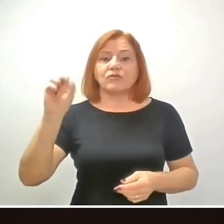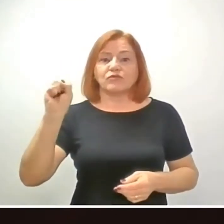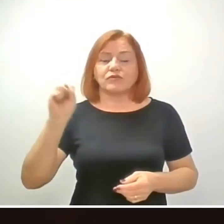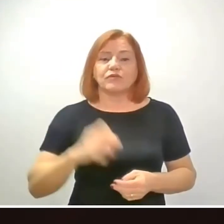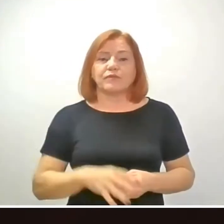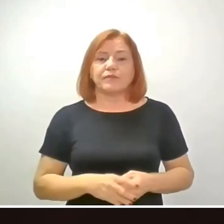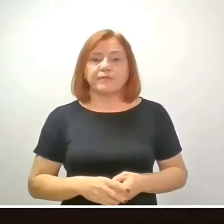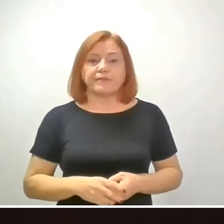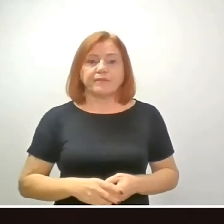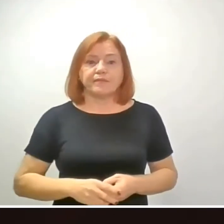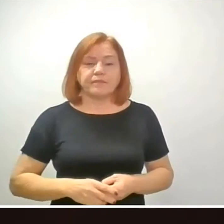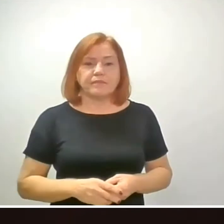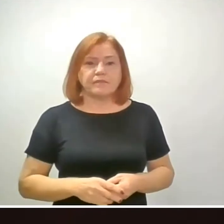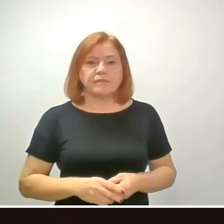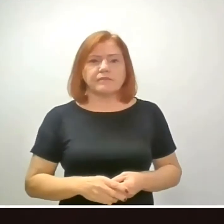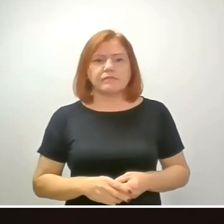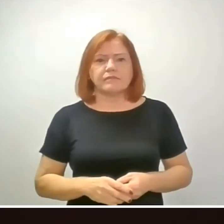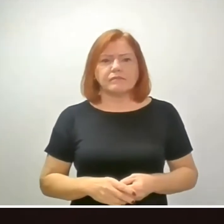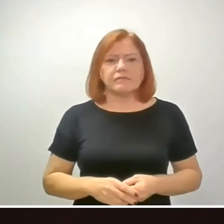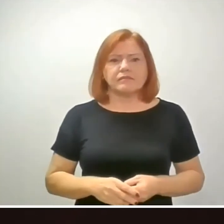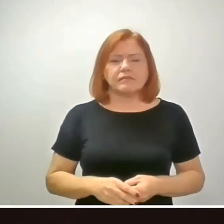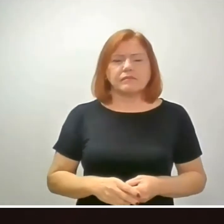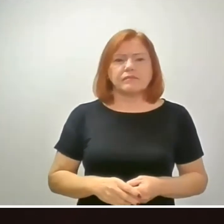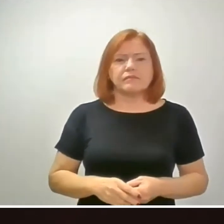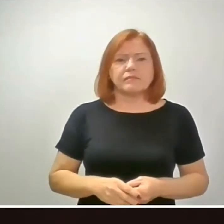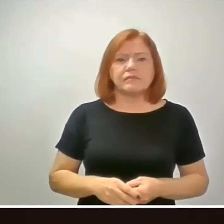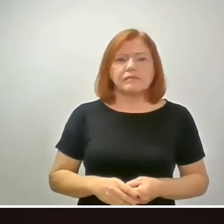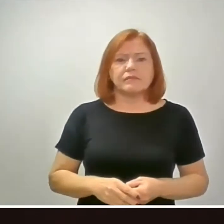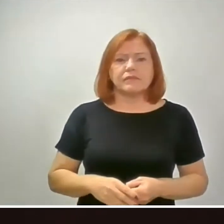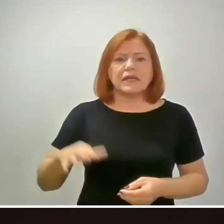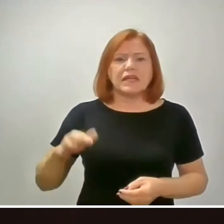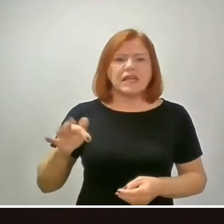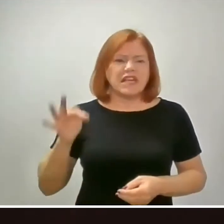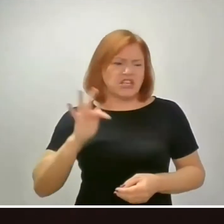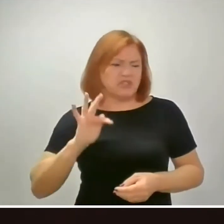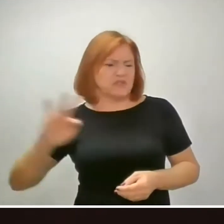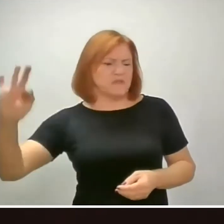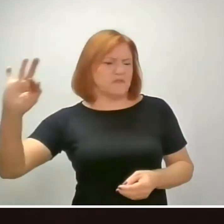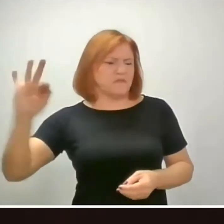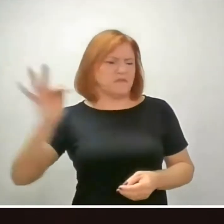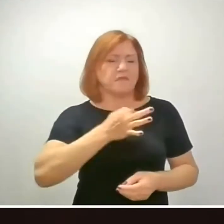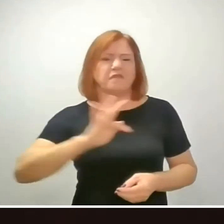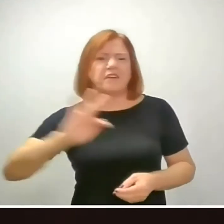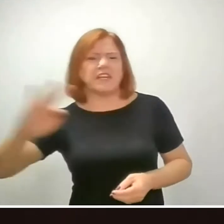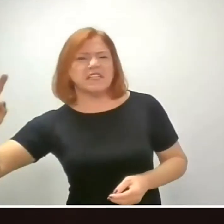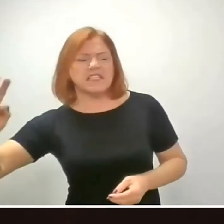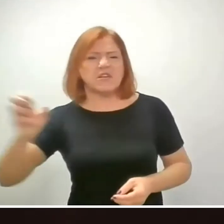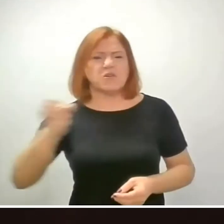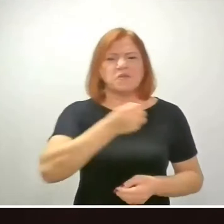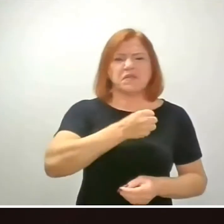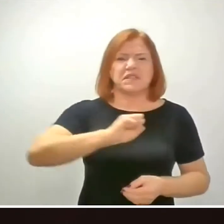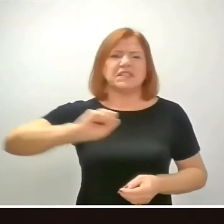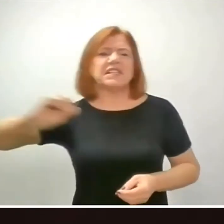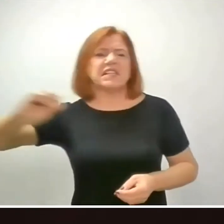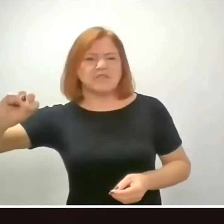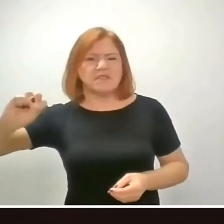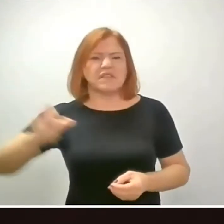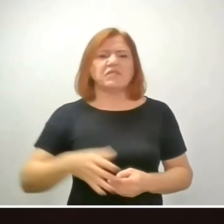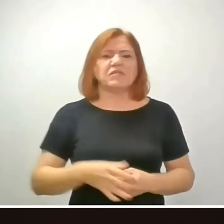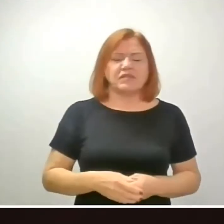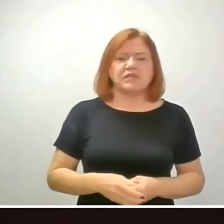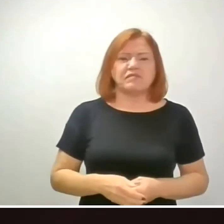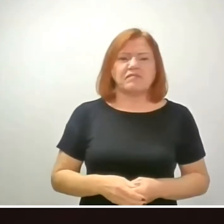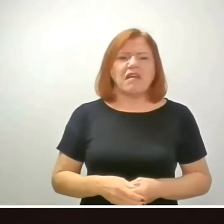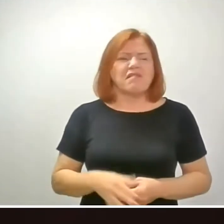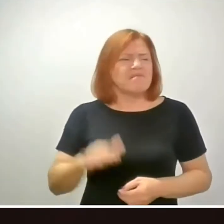sim, acautelai-vos do fermento dos fariseus e dos saduceus. Eles entenderam que não lhes dissera que